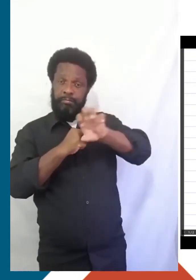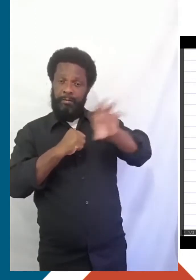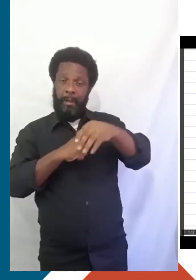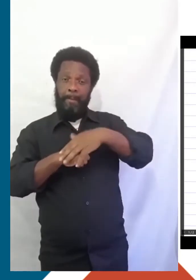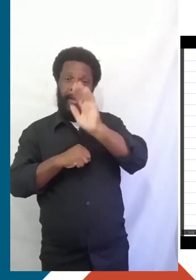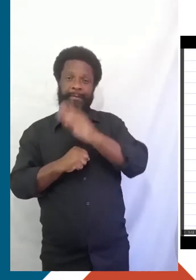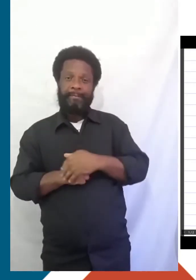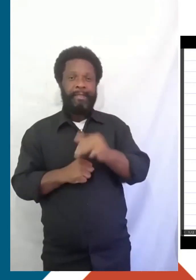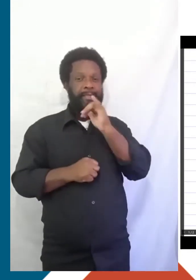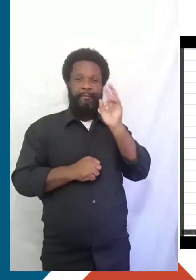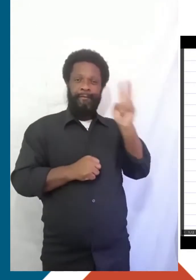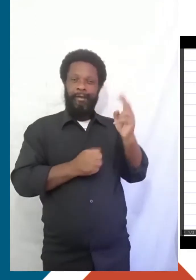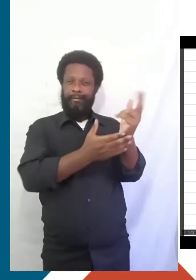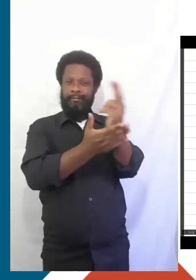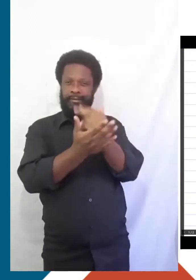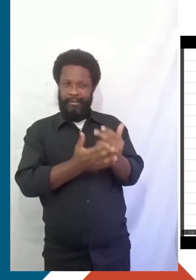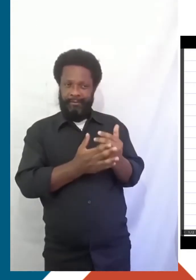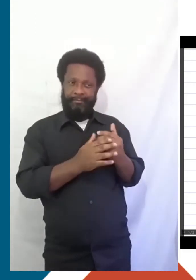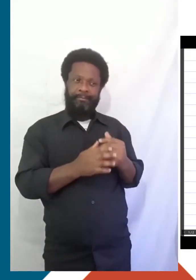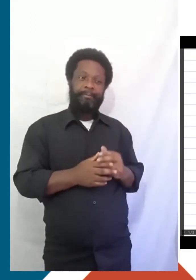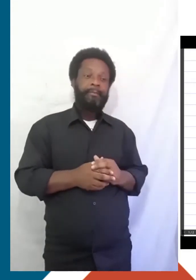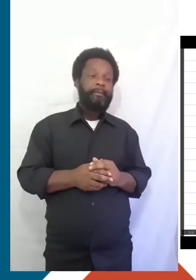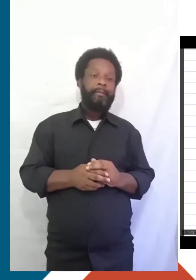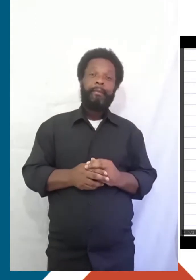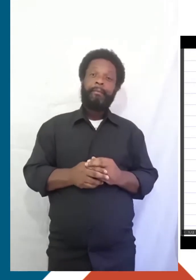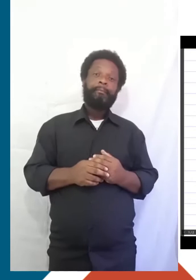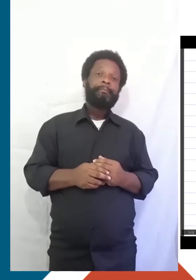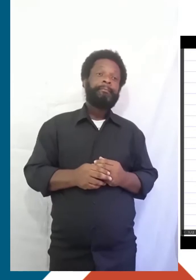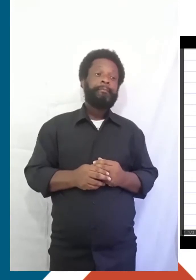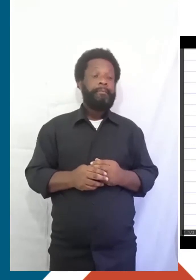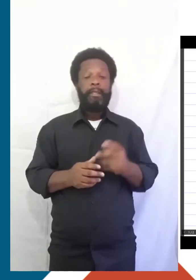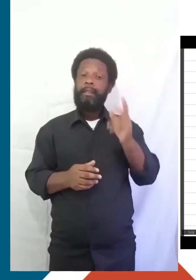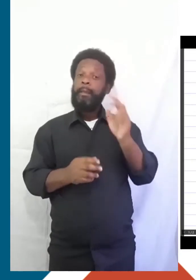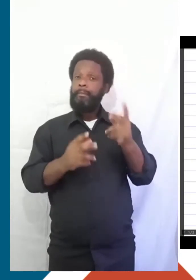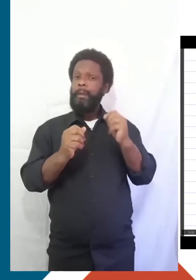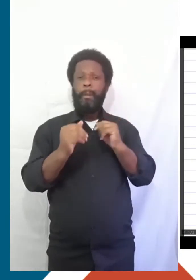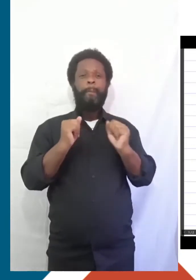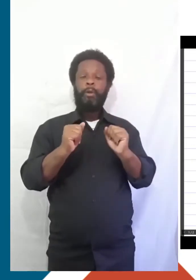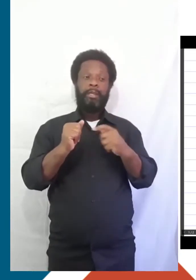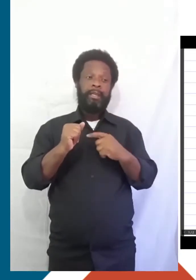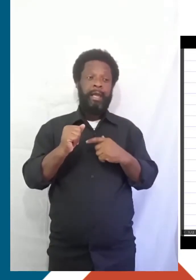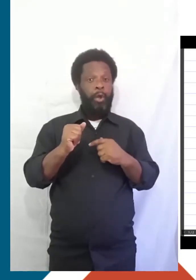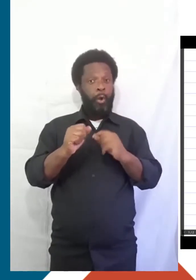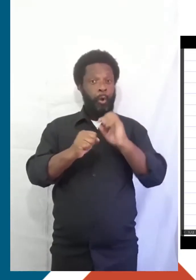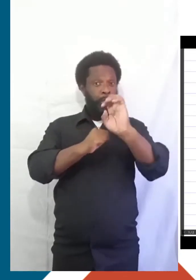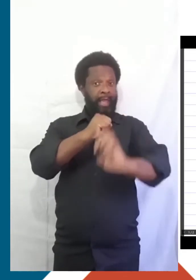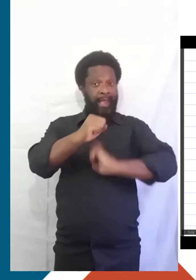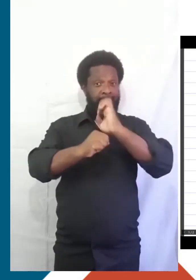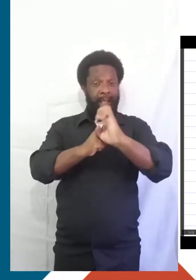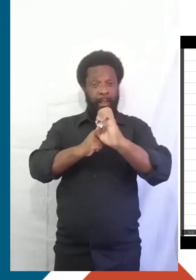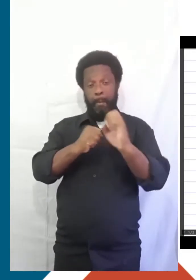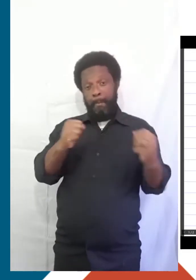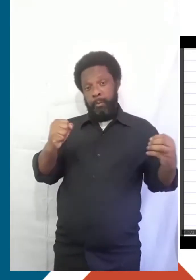hidrogênio. Então, desenhando aqui uma nuvem eletrônica dos elétrons dessa molécula, vocês concordam que eles